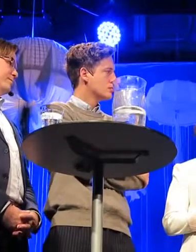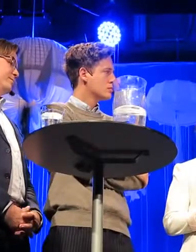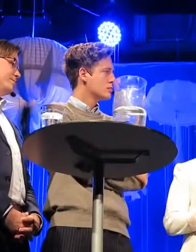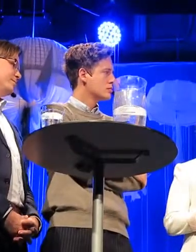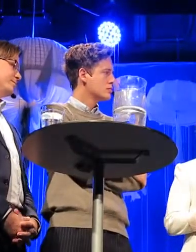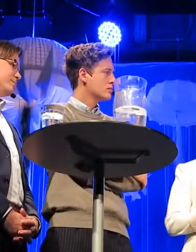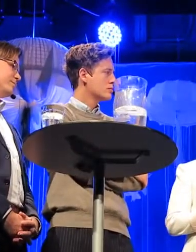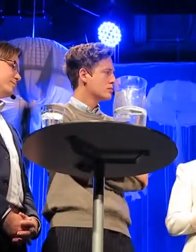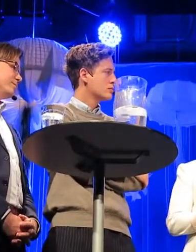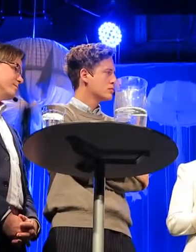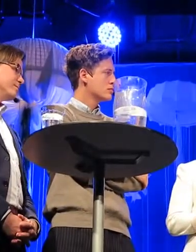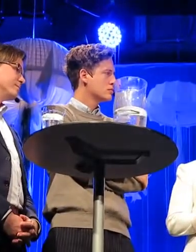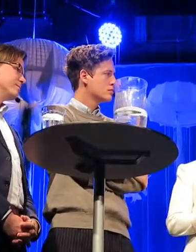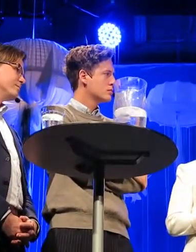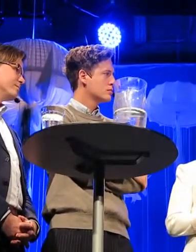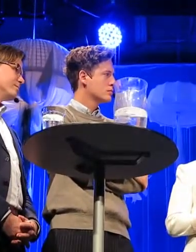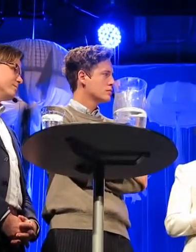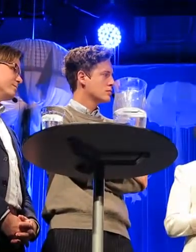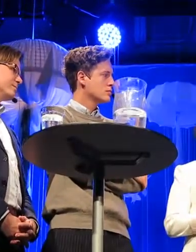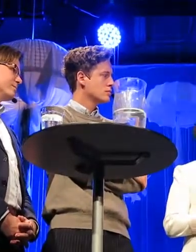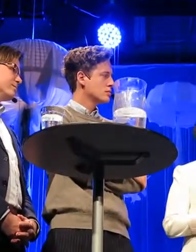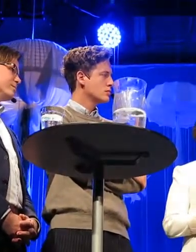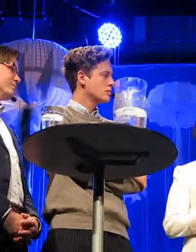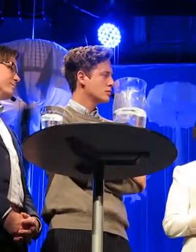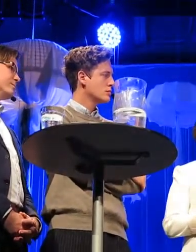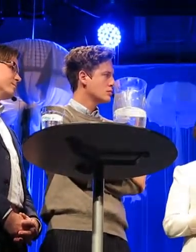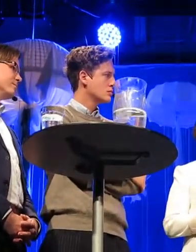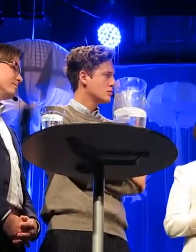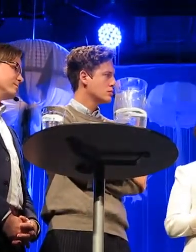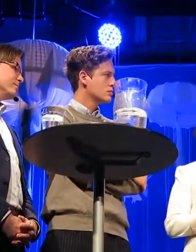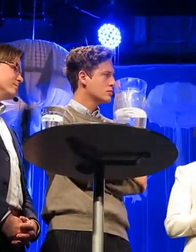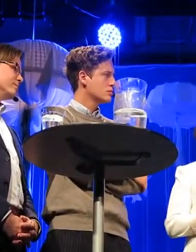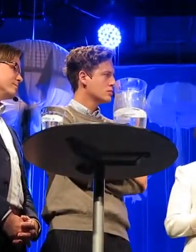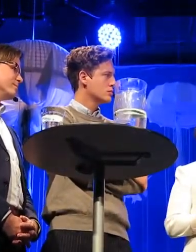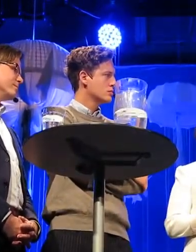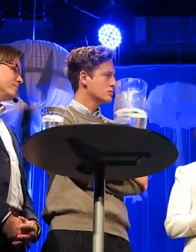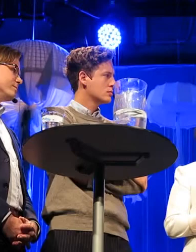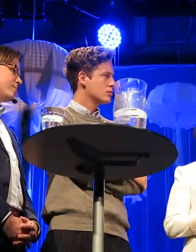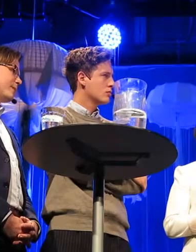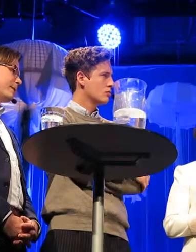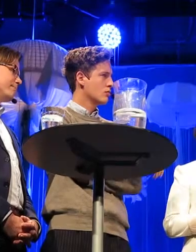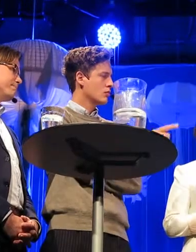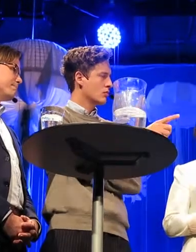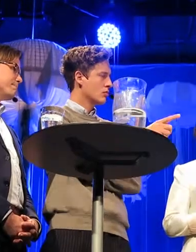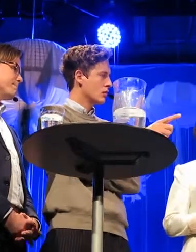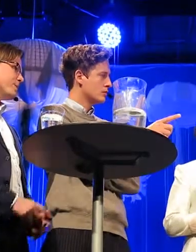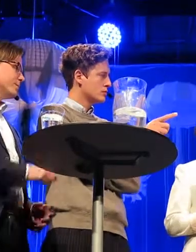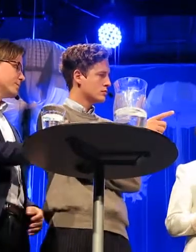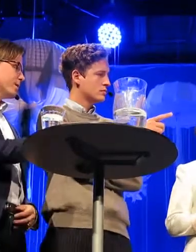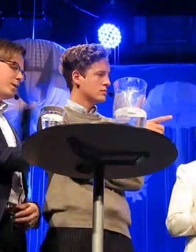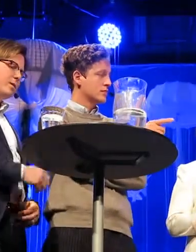gjort och vidare. Men det finns ändå ett gemensamt korn där att använda skatteväxling. Och där tycker jag att det borde kunna enas.